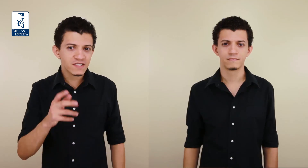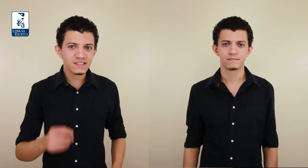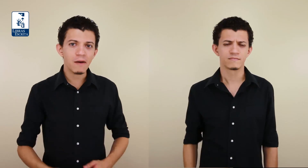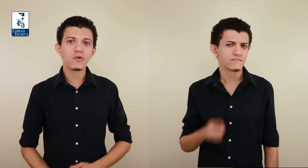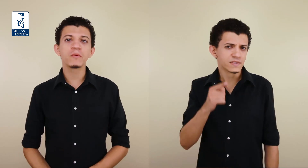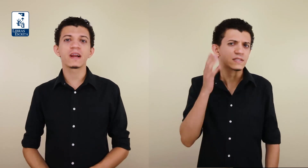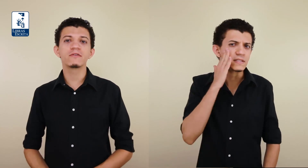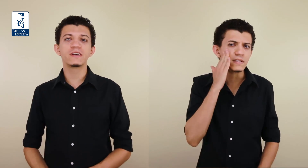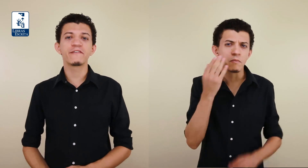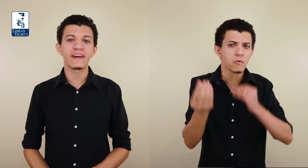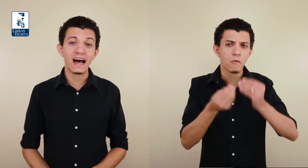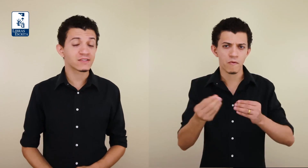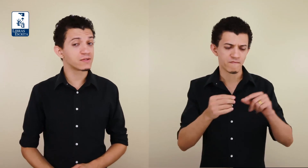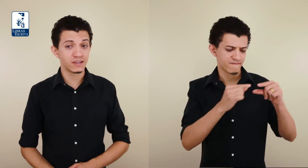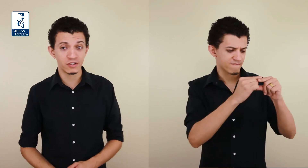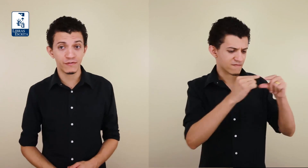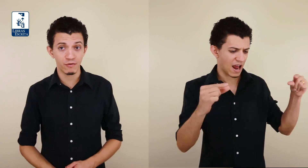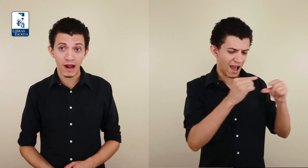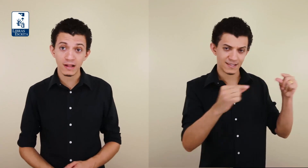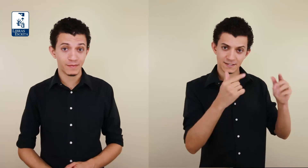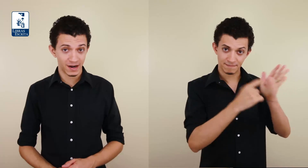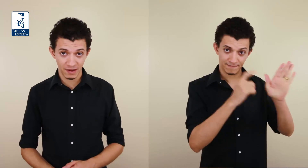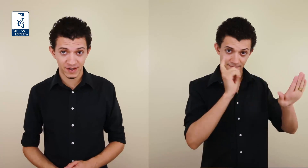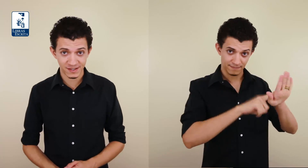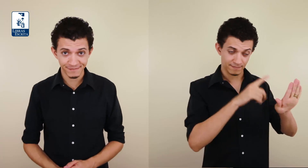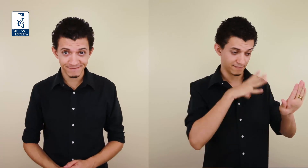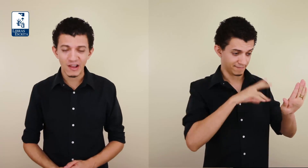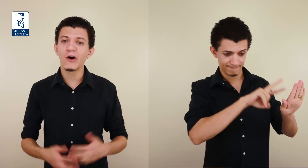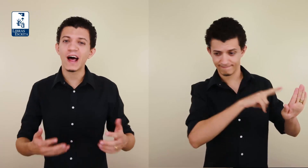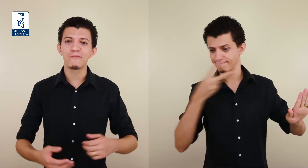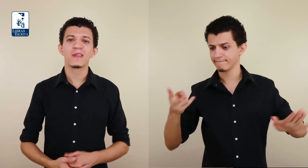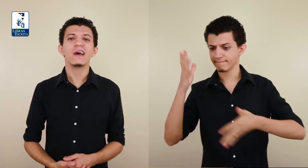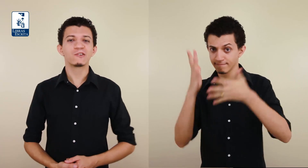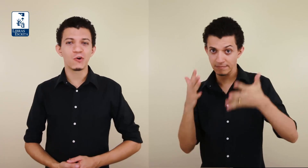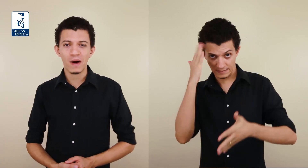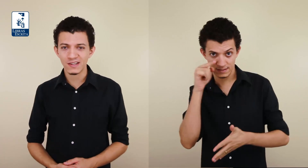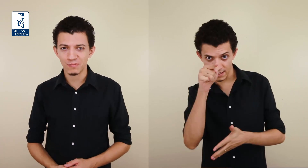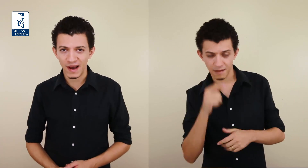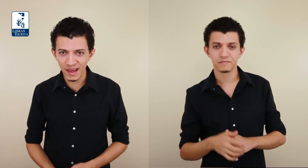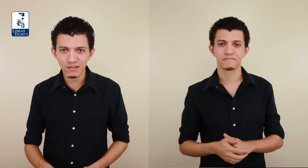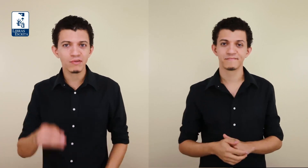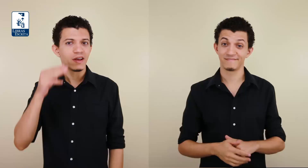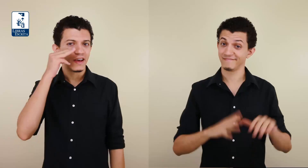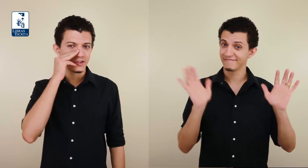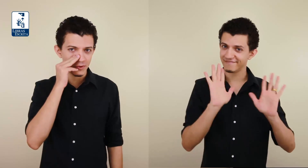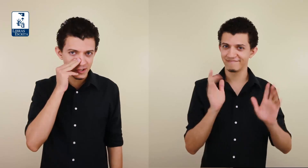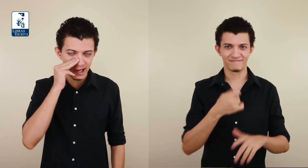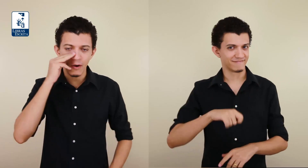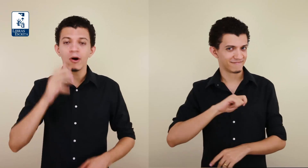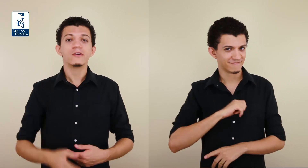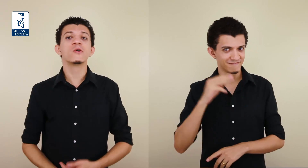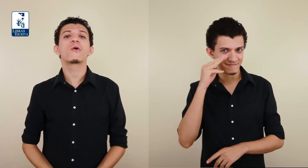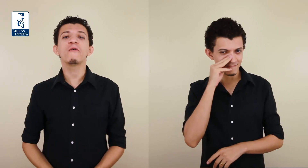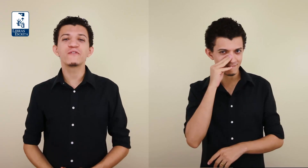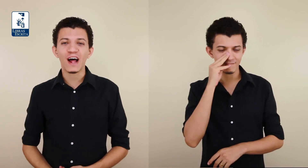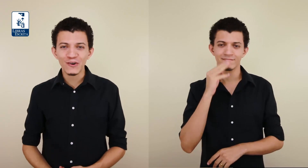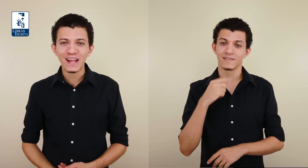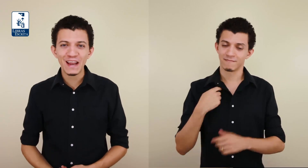Você sabe como traduzir frases com sentido figurado para Libras? Olá, eu sou o Madison Barreto, este é o meu sinal, sou cofundador da